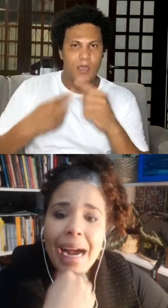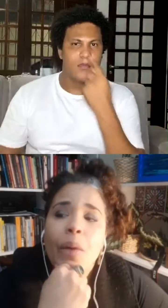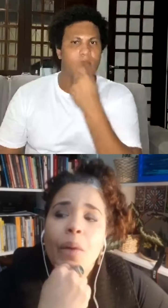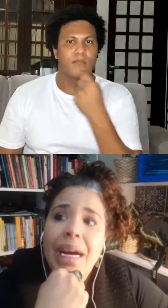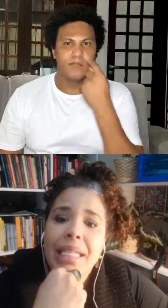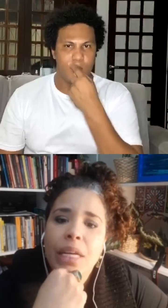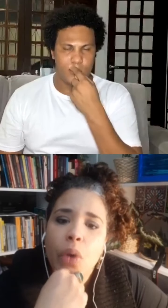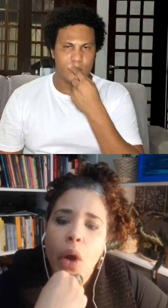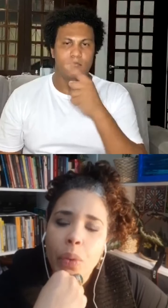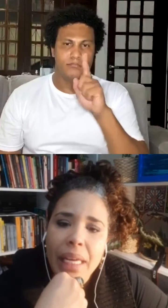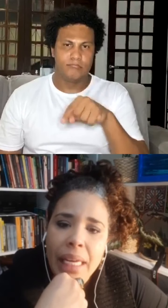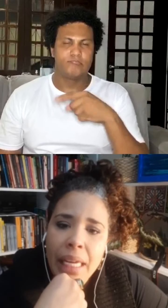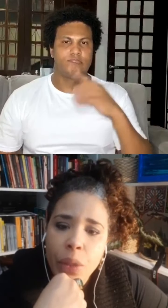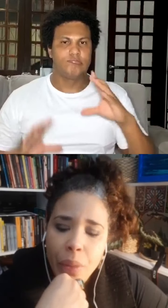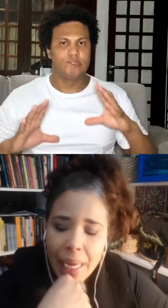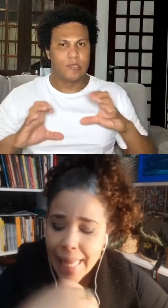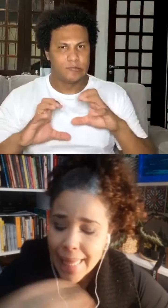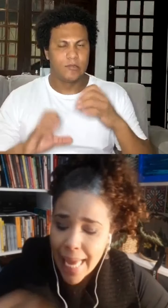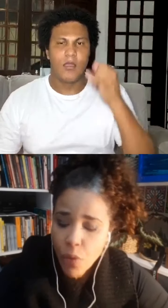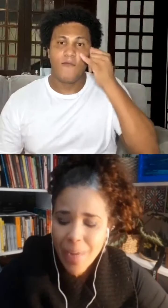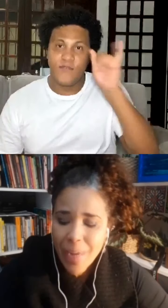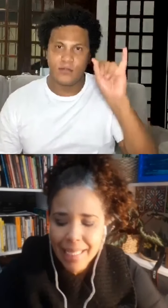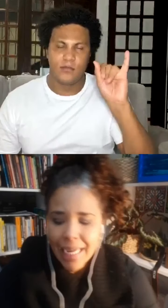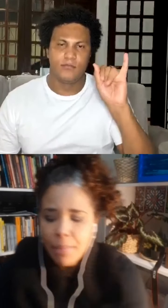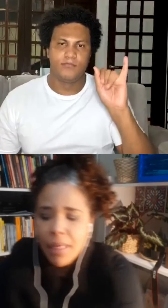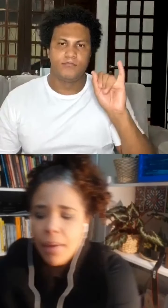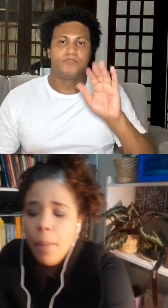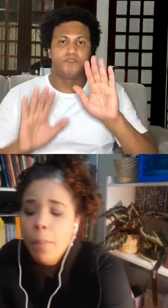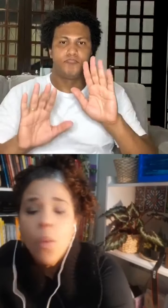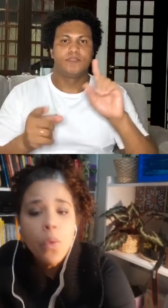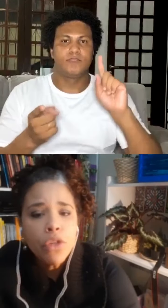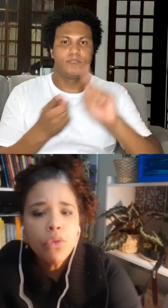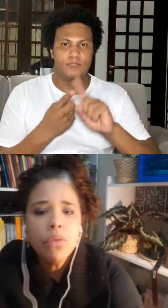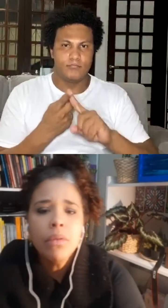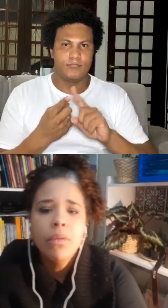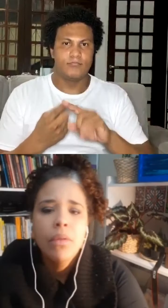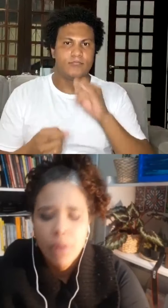O câncer do colo uterino tem um exame